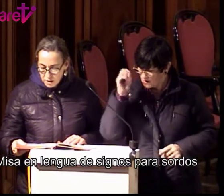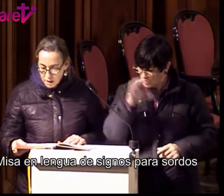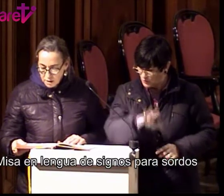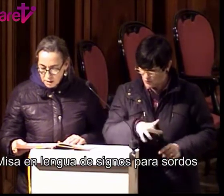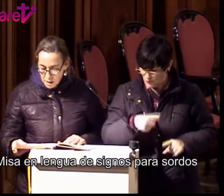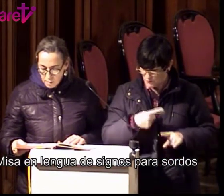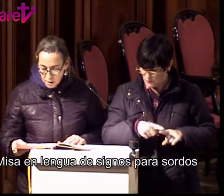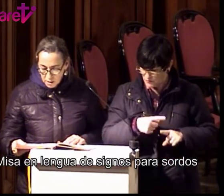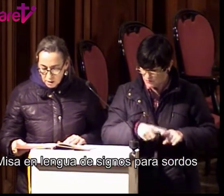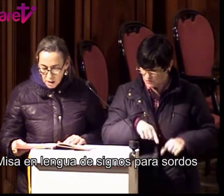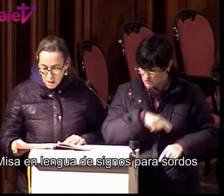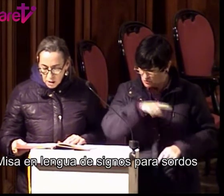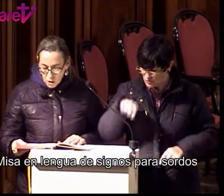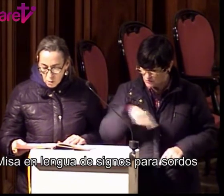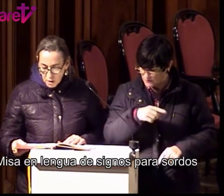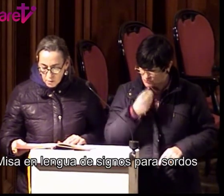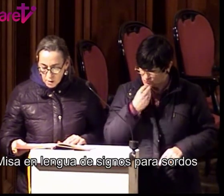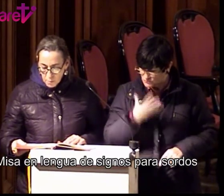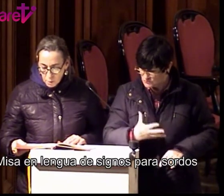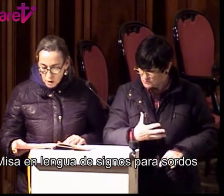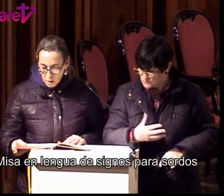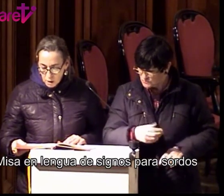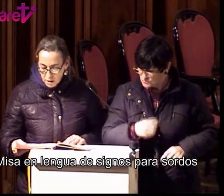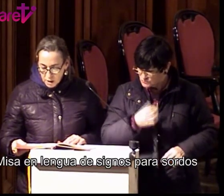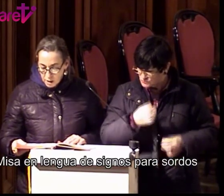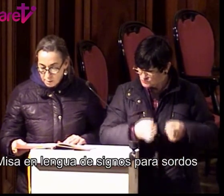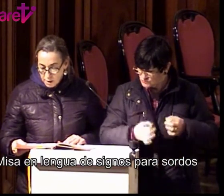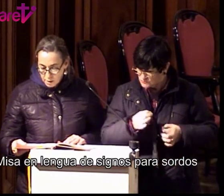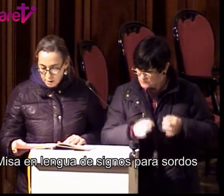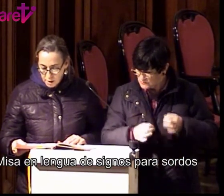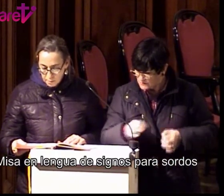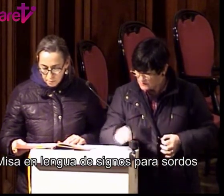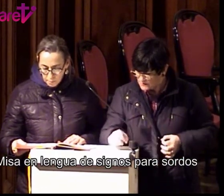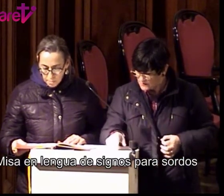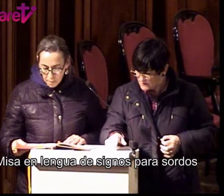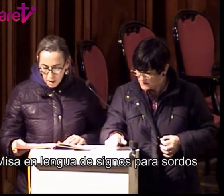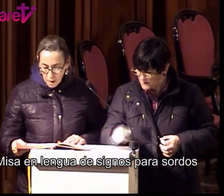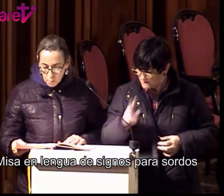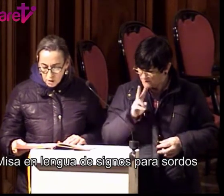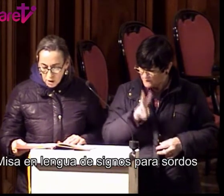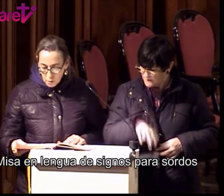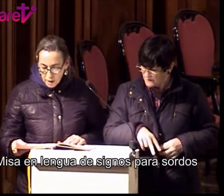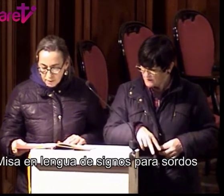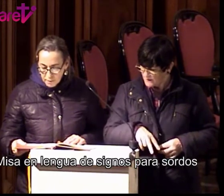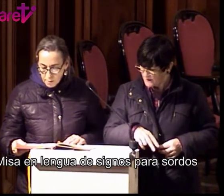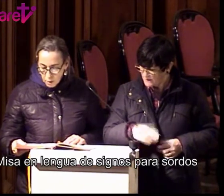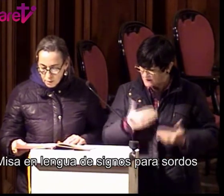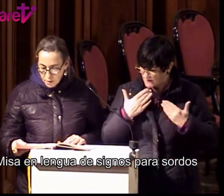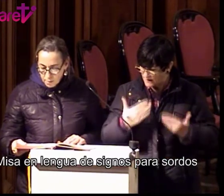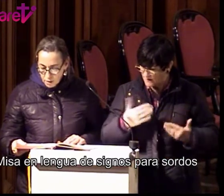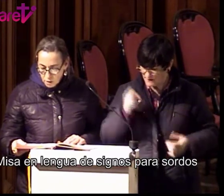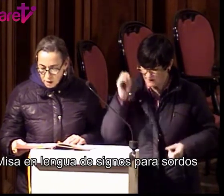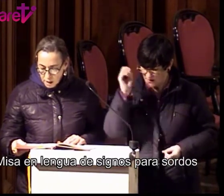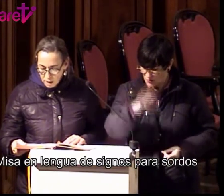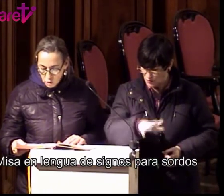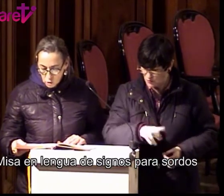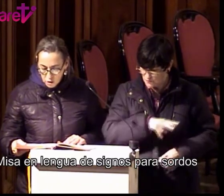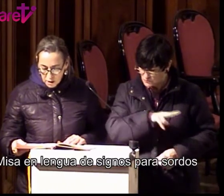las tinieblas, sino más bien poniéndolas en evidencia. Pues ahora da vergüenza mencionar las cosas que